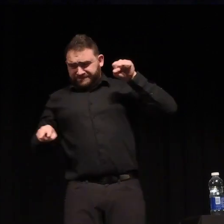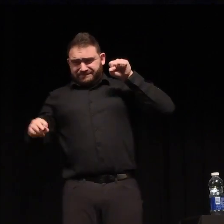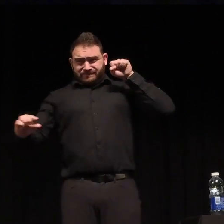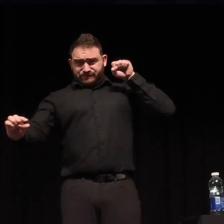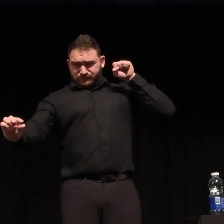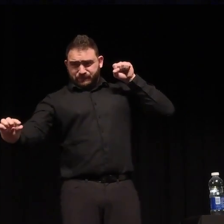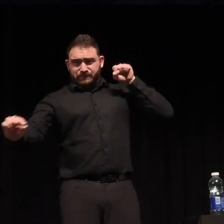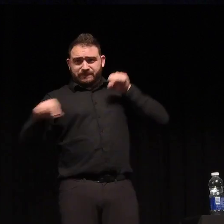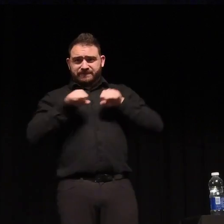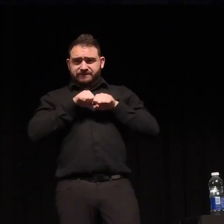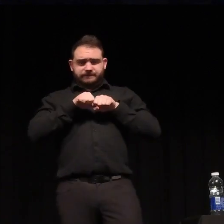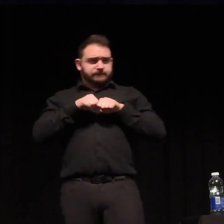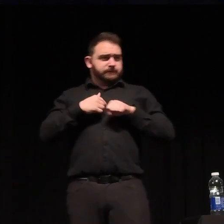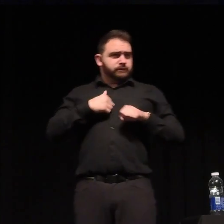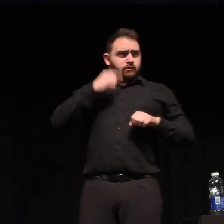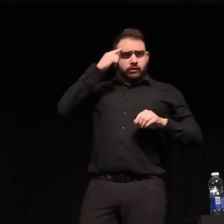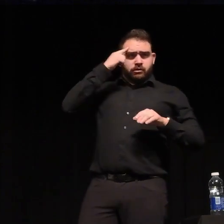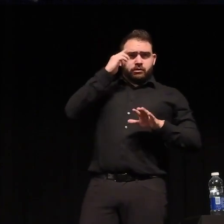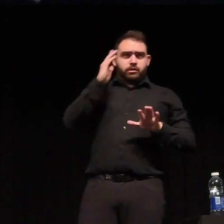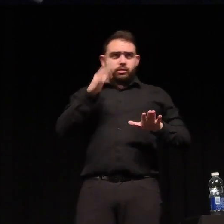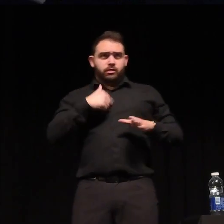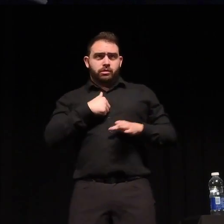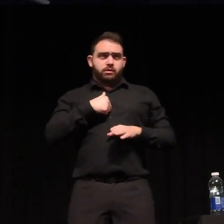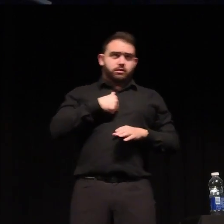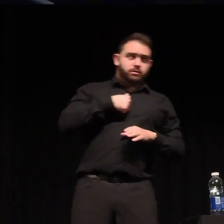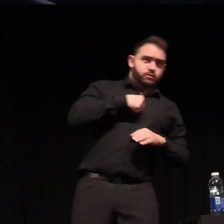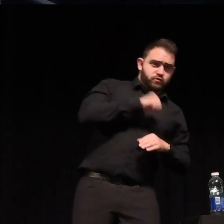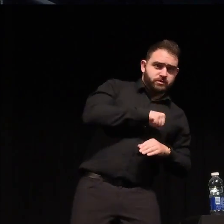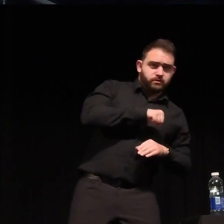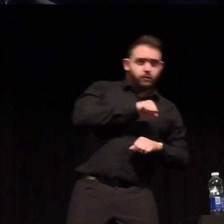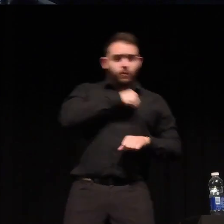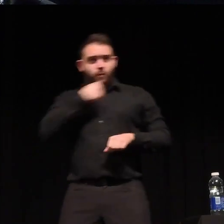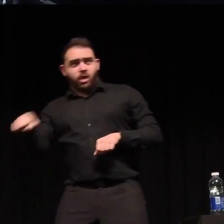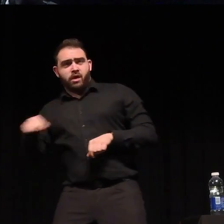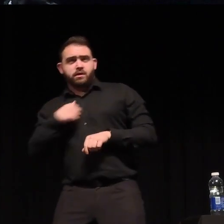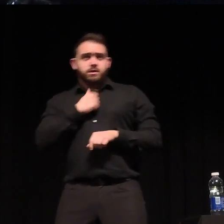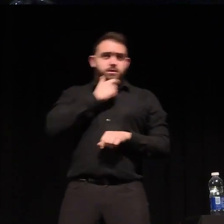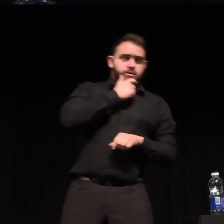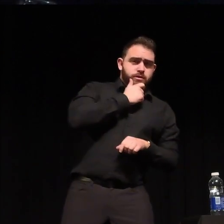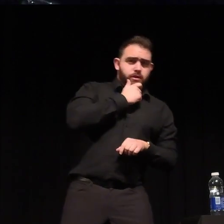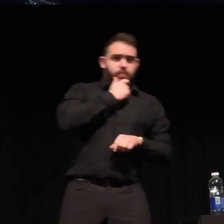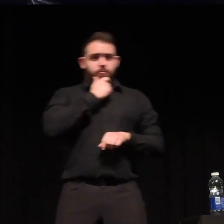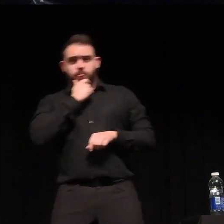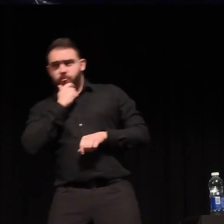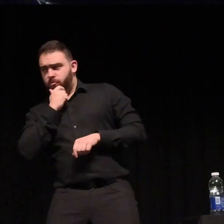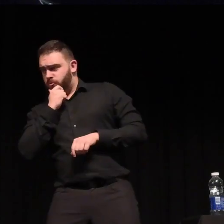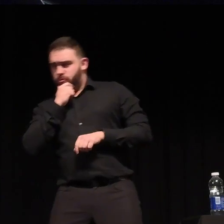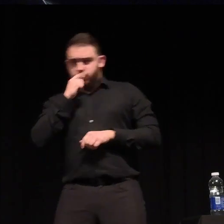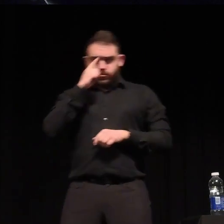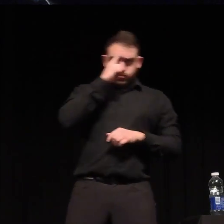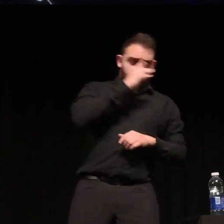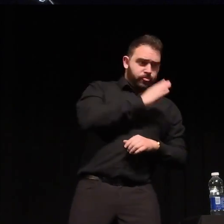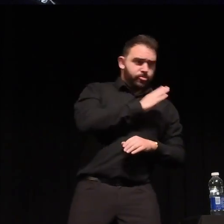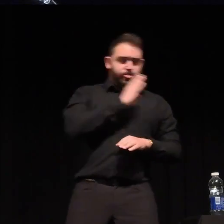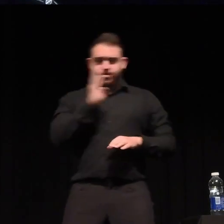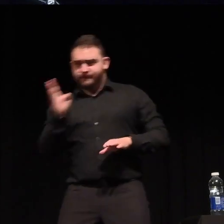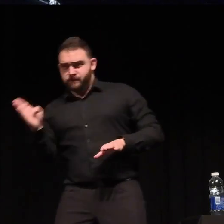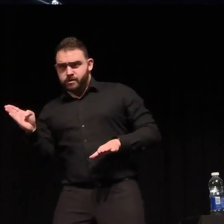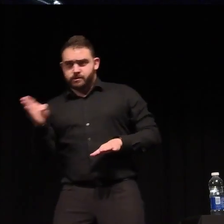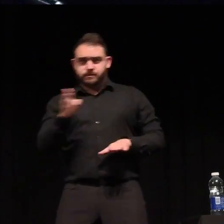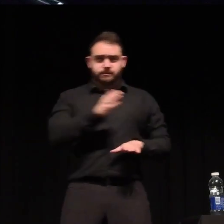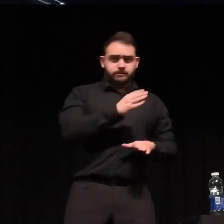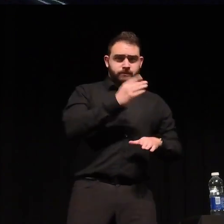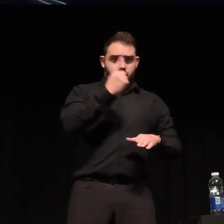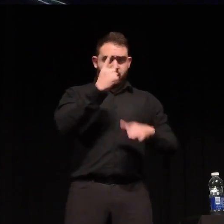hésité. Parce qu'il s'est dit dans sa petite tête de castor, qu'est-ce qui va arriver si j'ai oublié même une